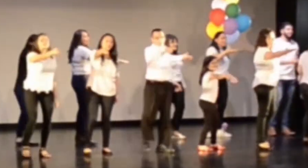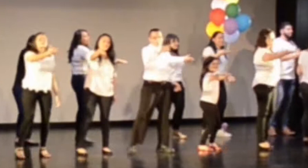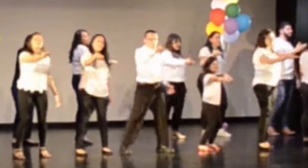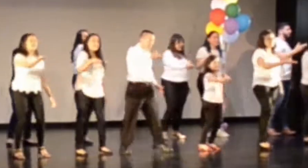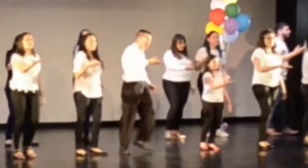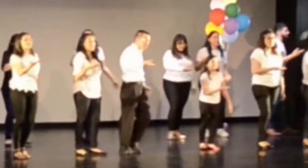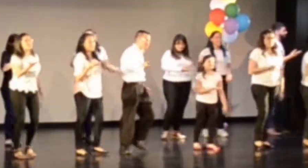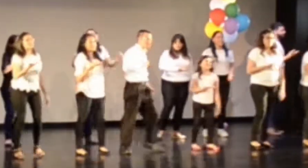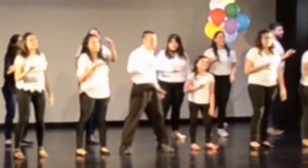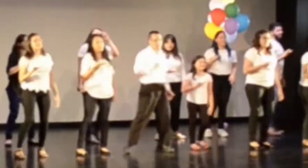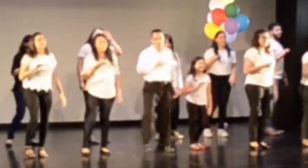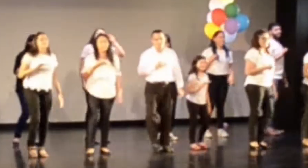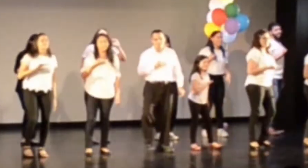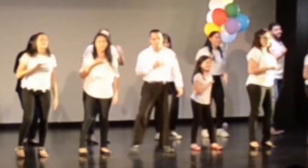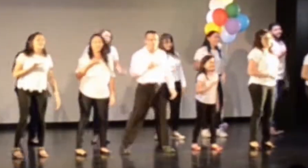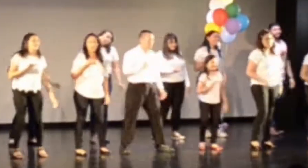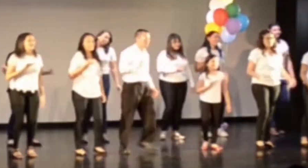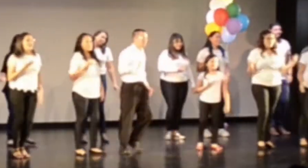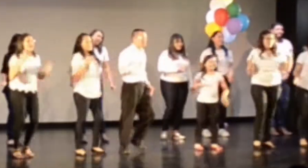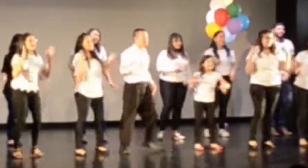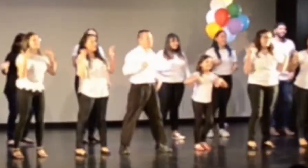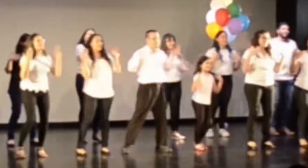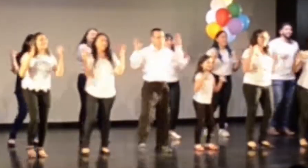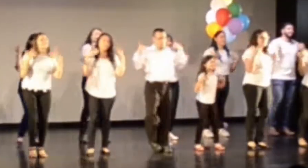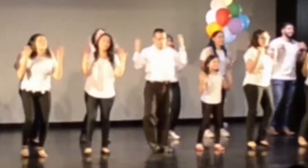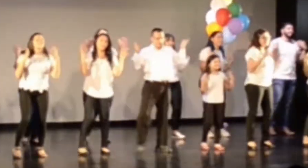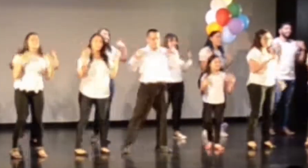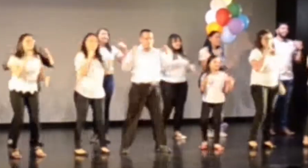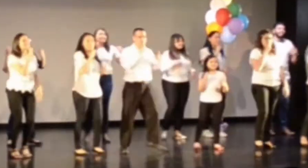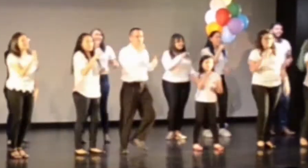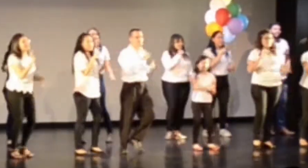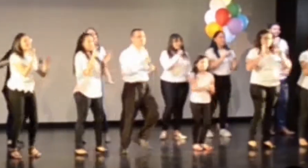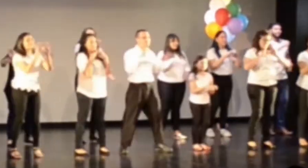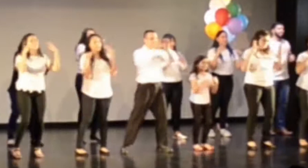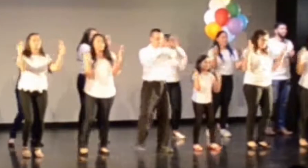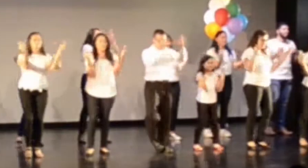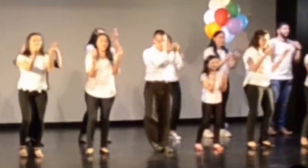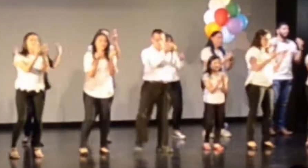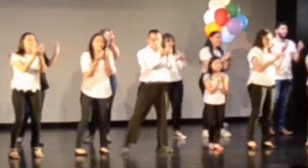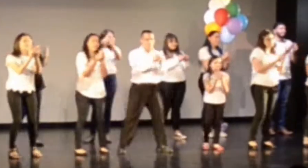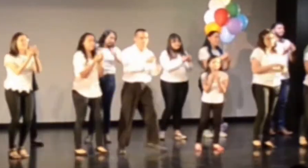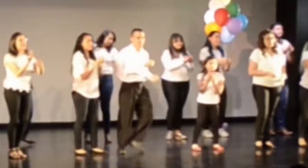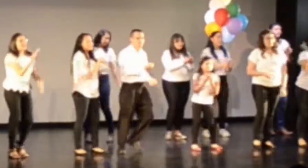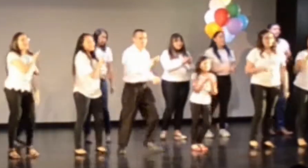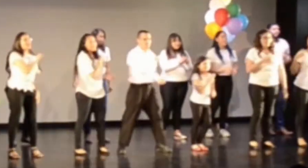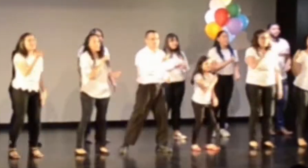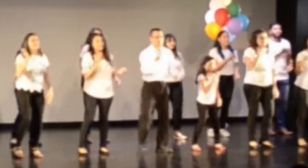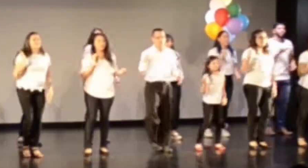la bienvenida, felices de estar en familia. Es